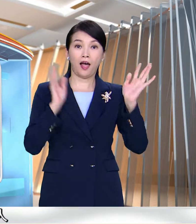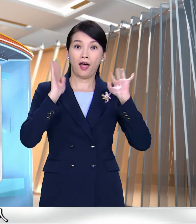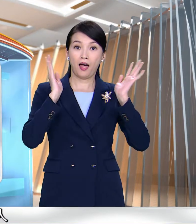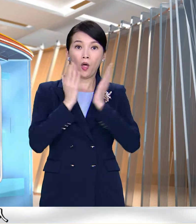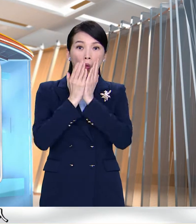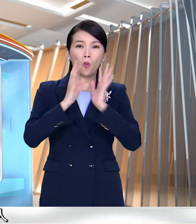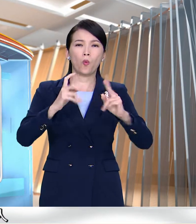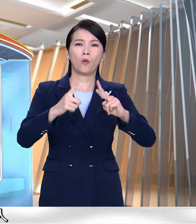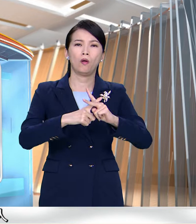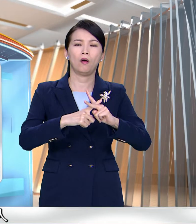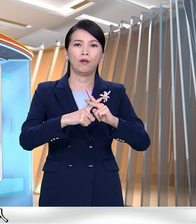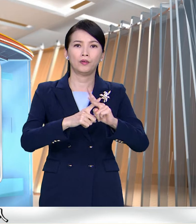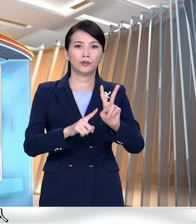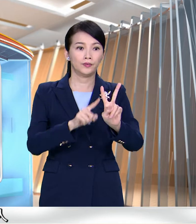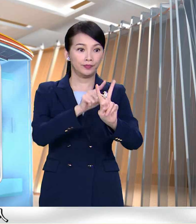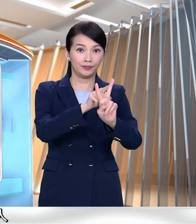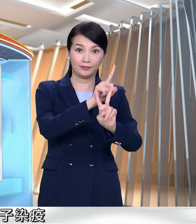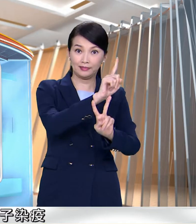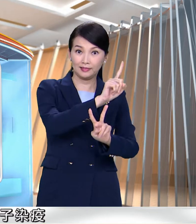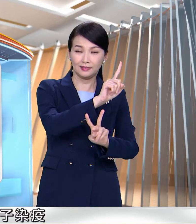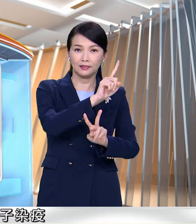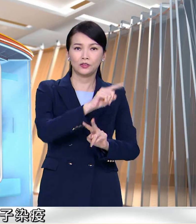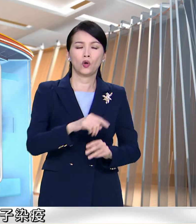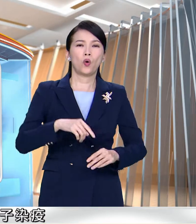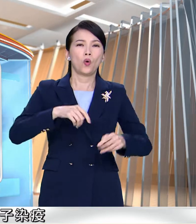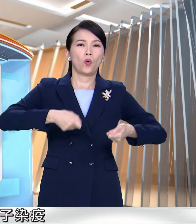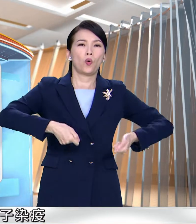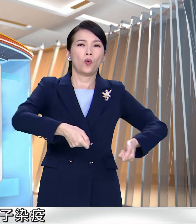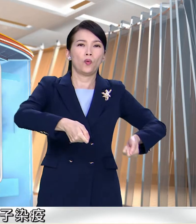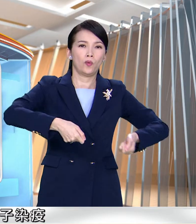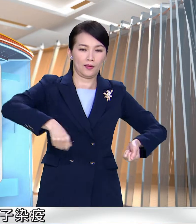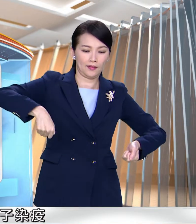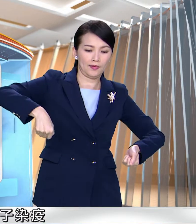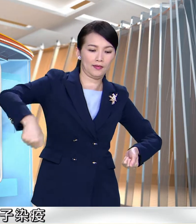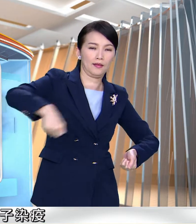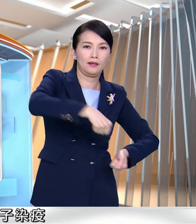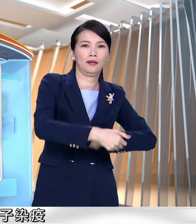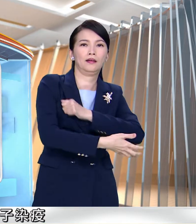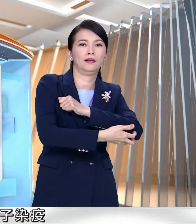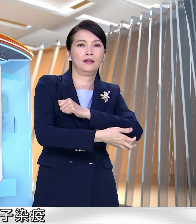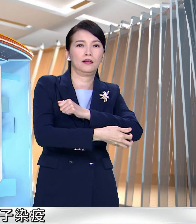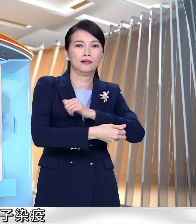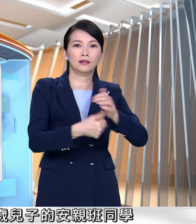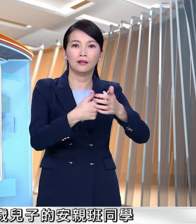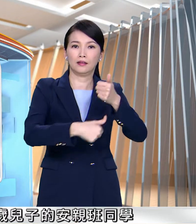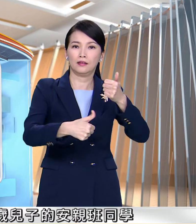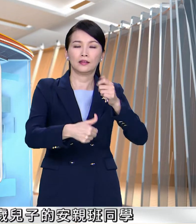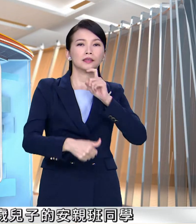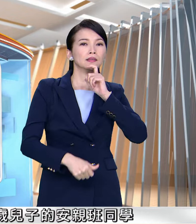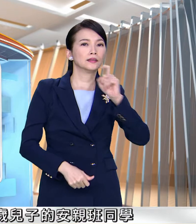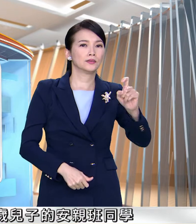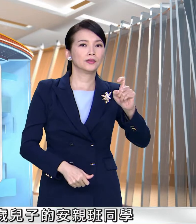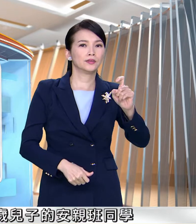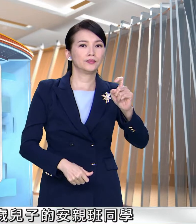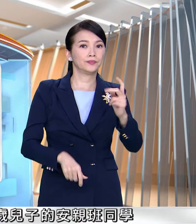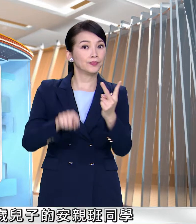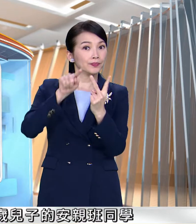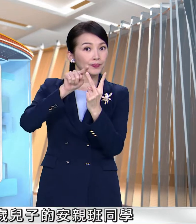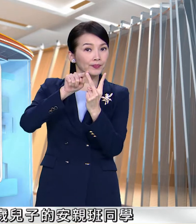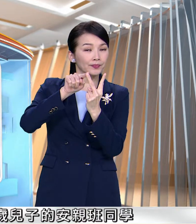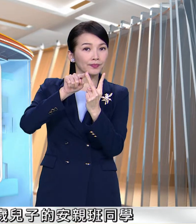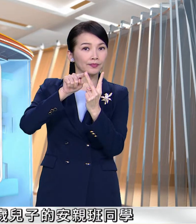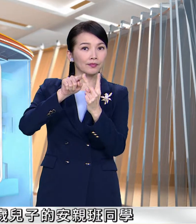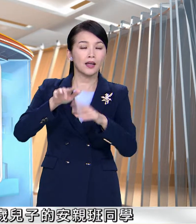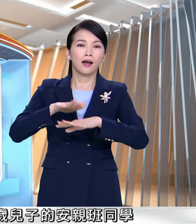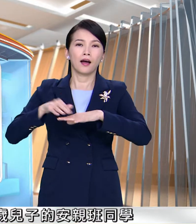有31人，而其中有2名国小的孩子染疫，包括手推车人员10岁的儿